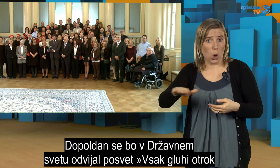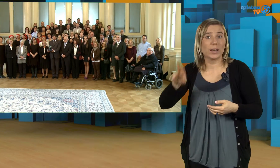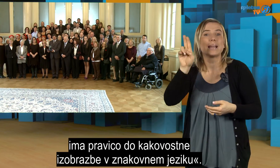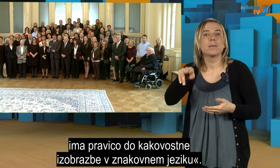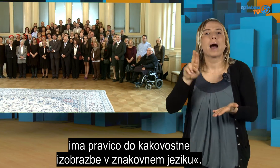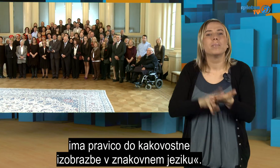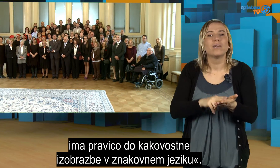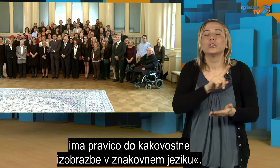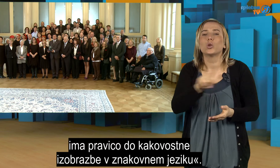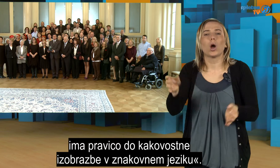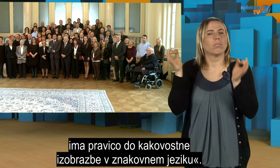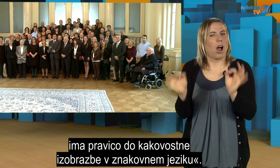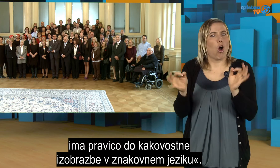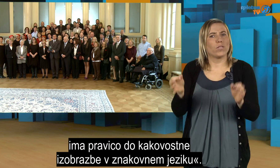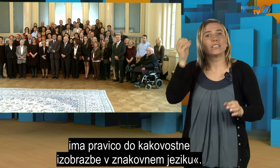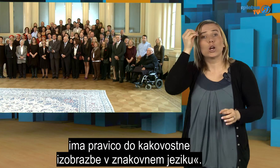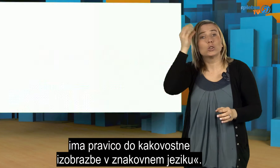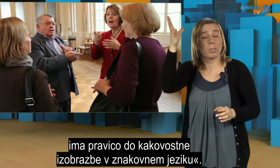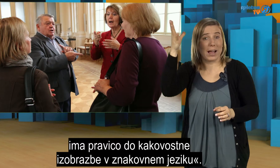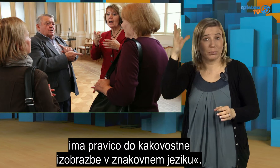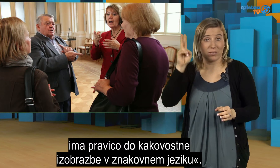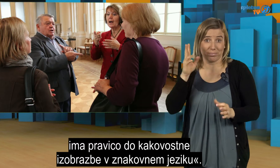v znakovnem jeziku.